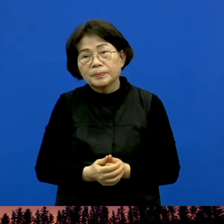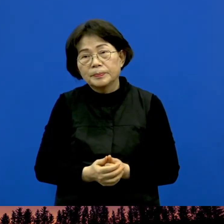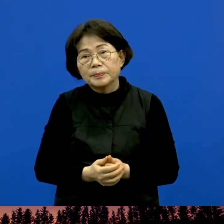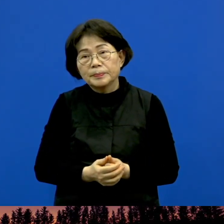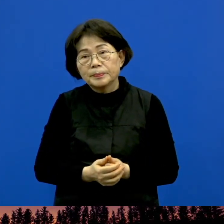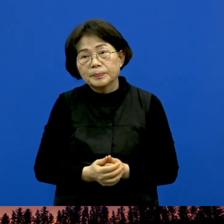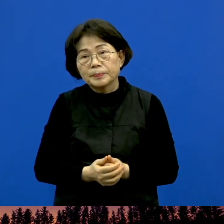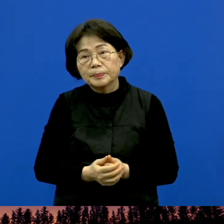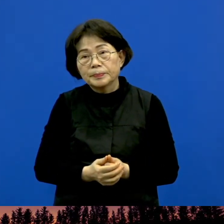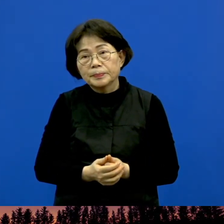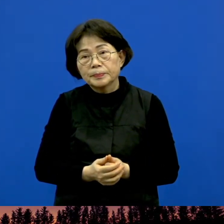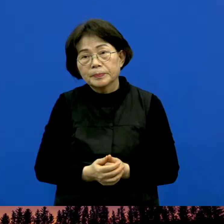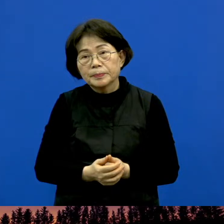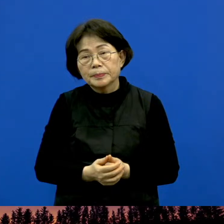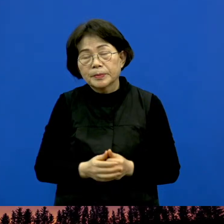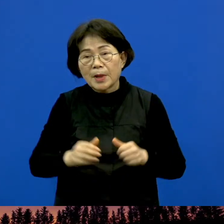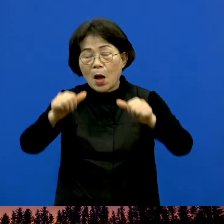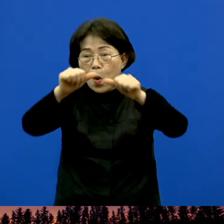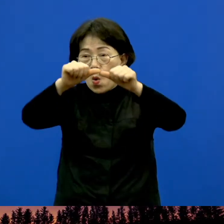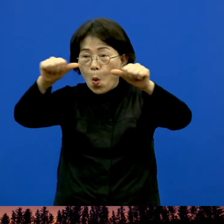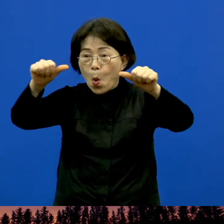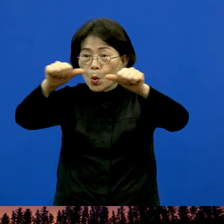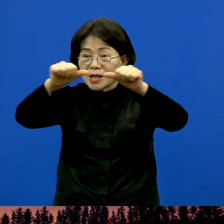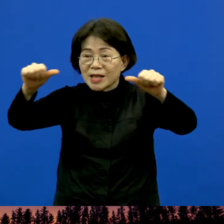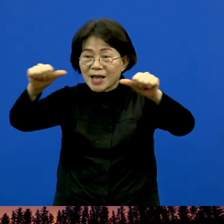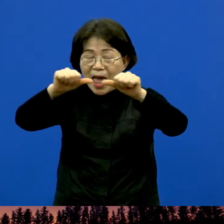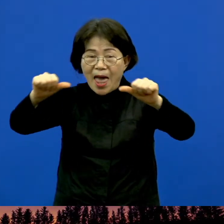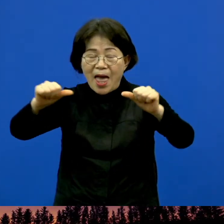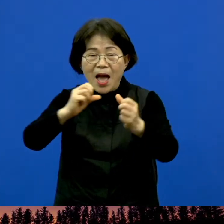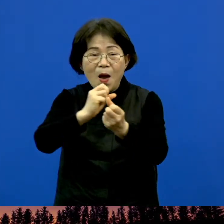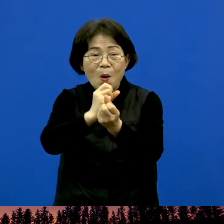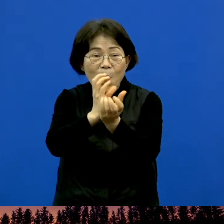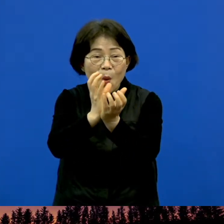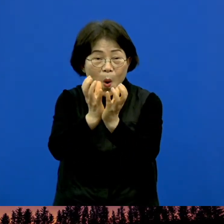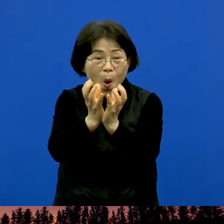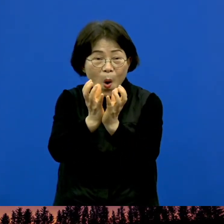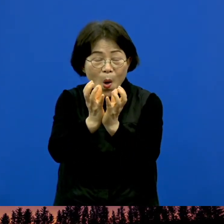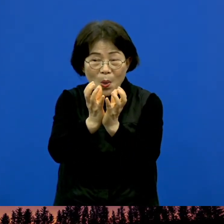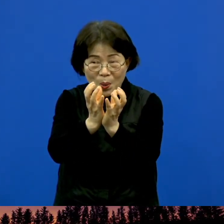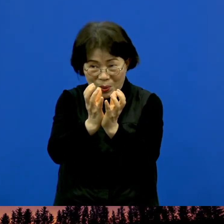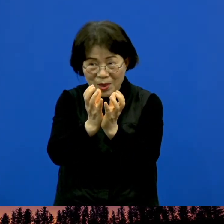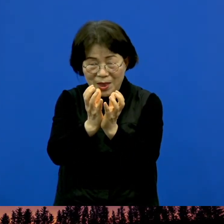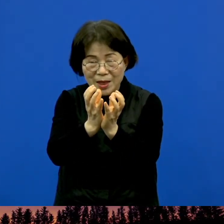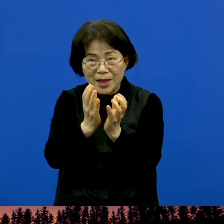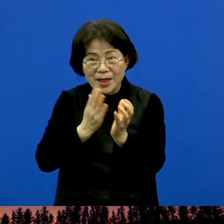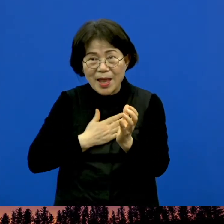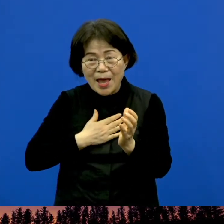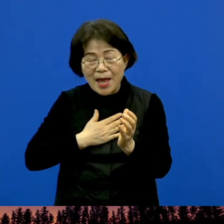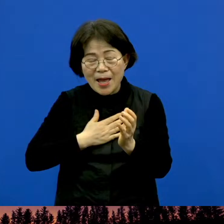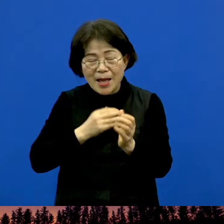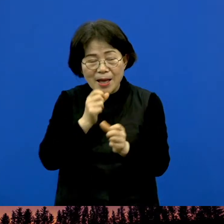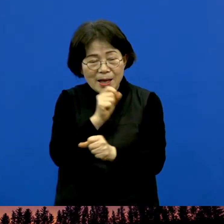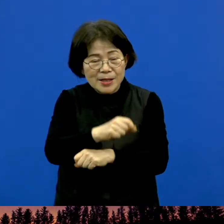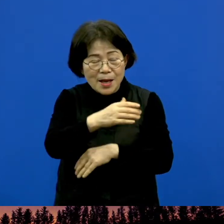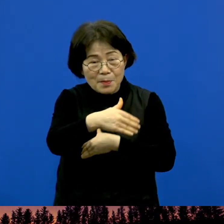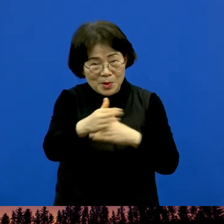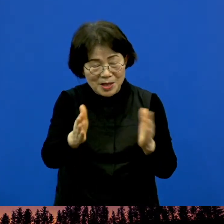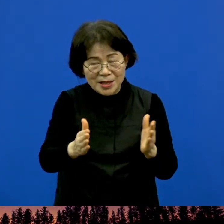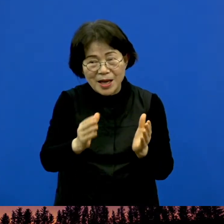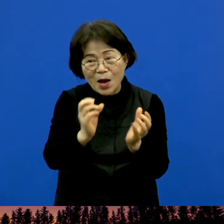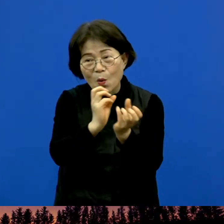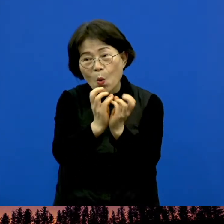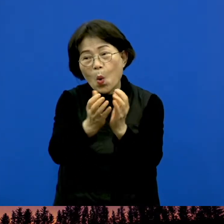제가 제 위 5층의 방에 누가 이 꽃을 정기적으로 갖다 주시는 분이 계시는데 땡큐 오셨는지 안 오는지